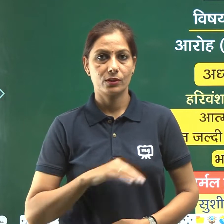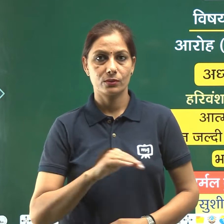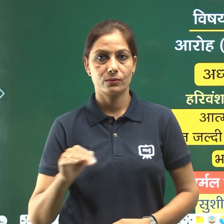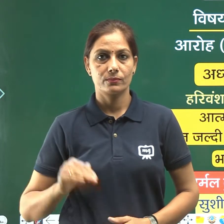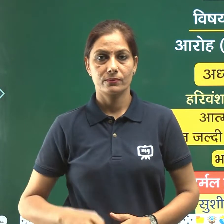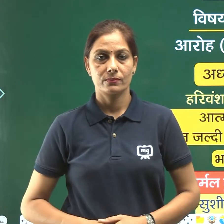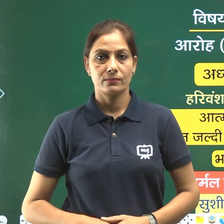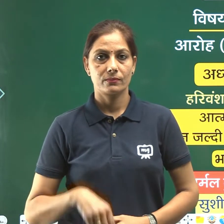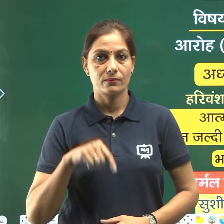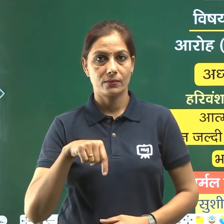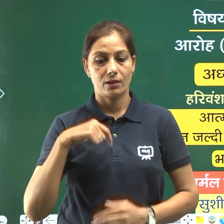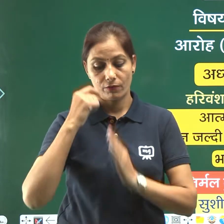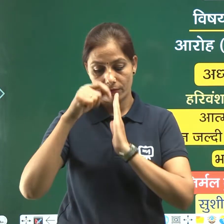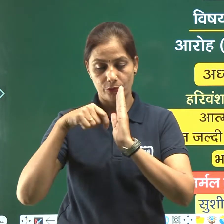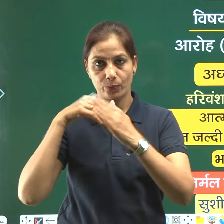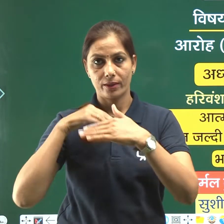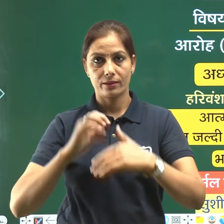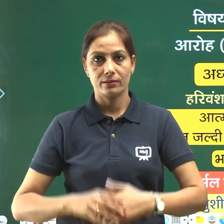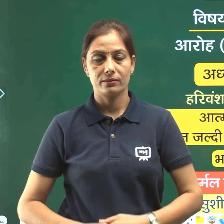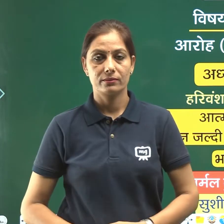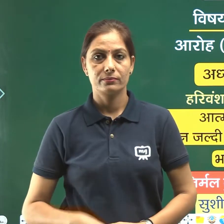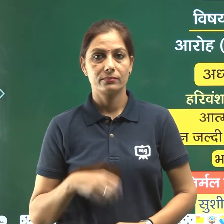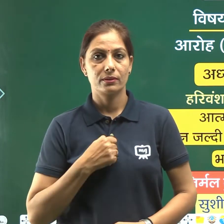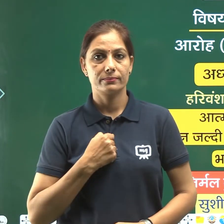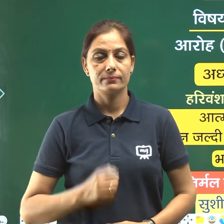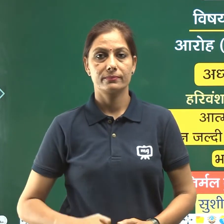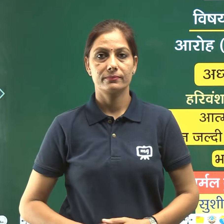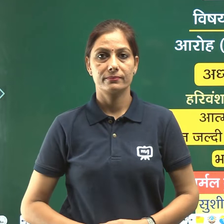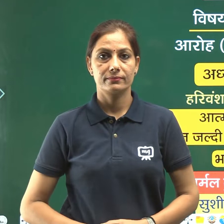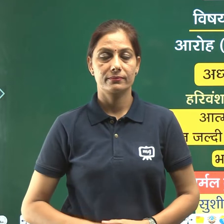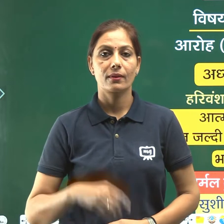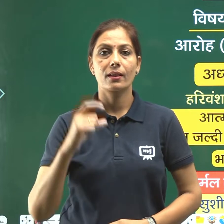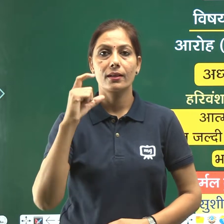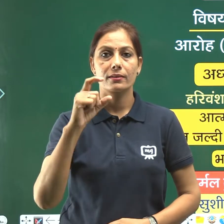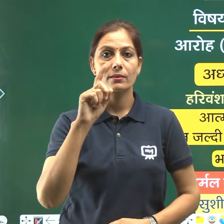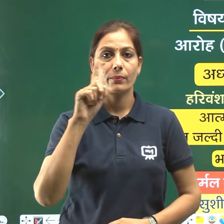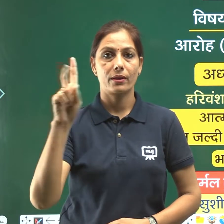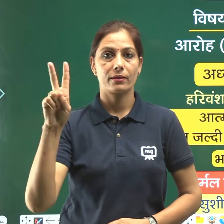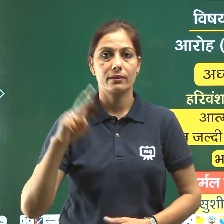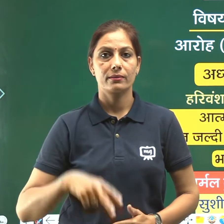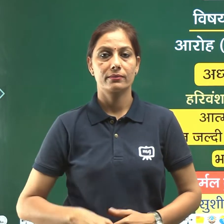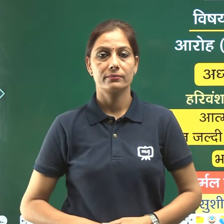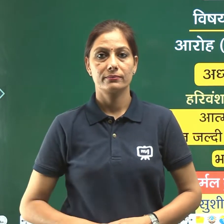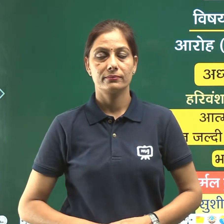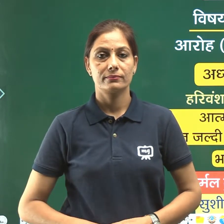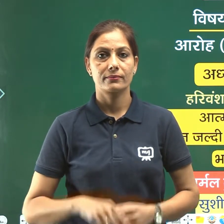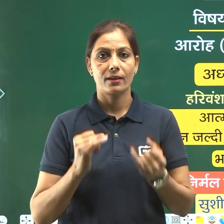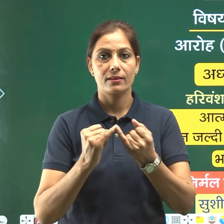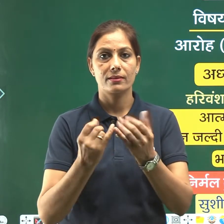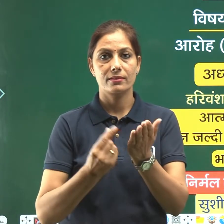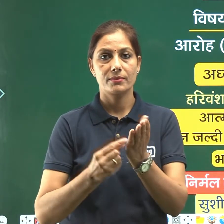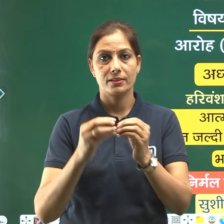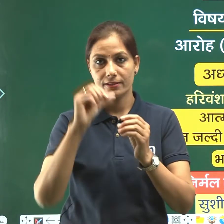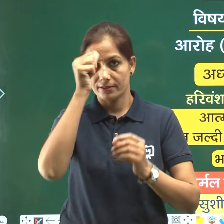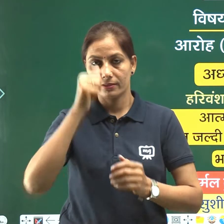बच्चों आज के वीडियो में हम कक्षा 12 की हिंदी विषय की